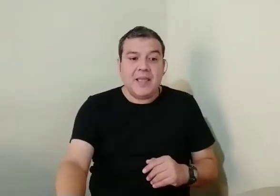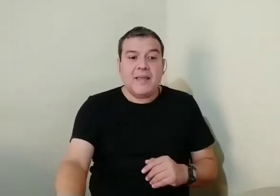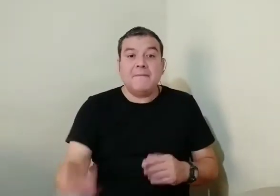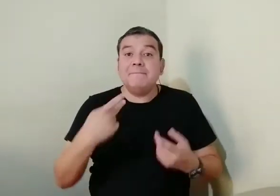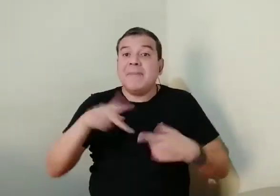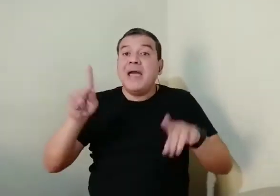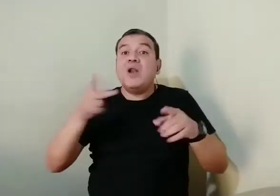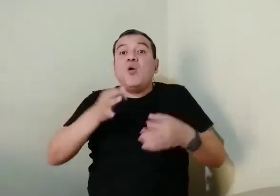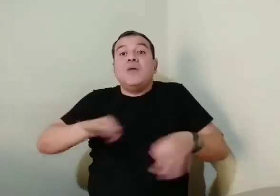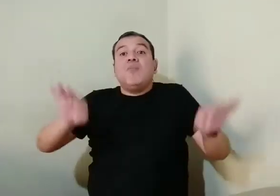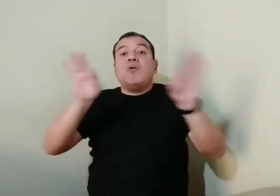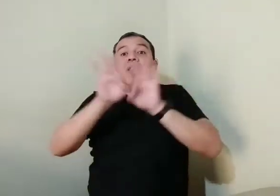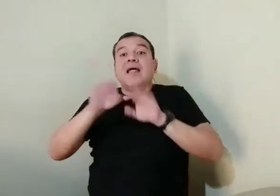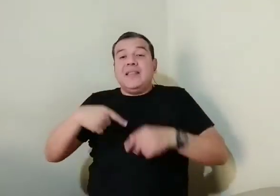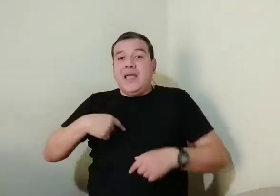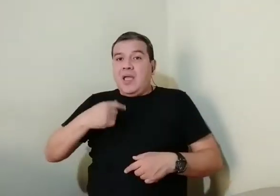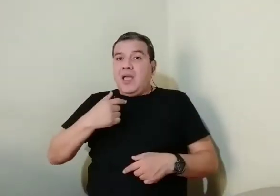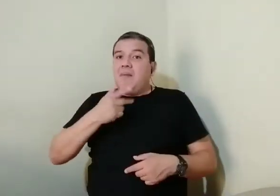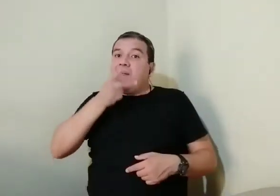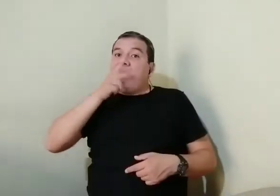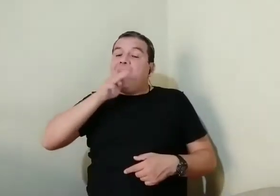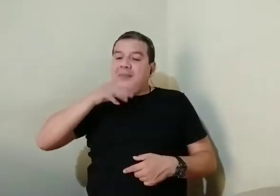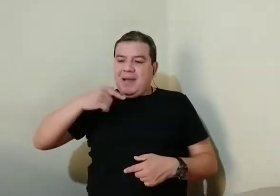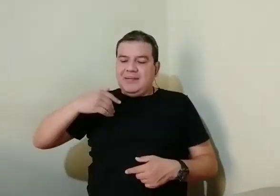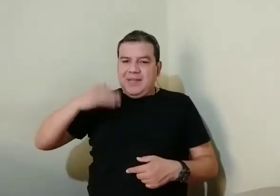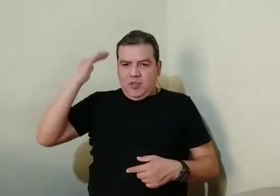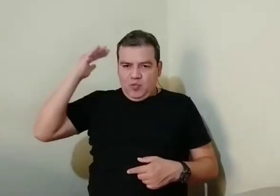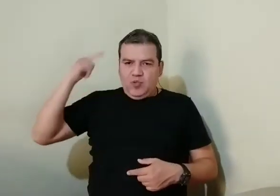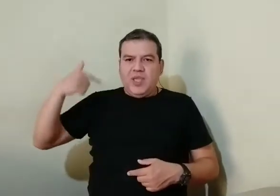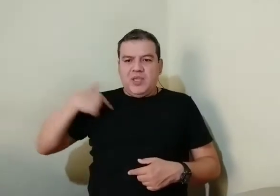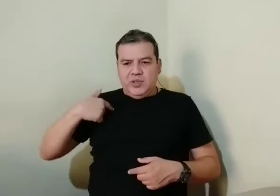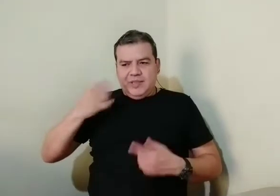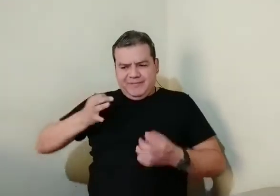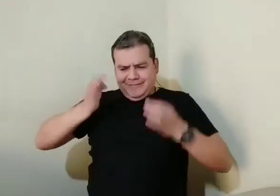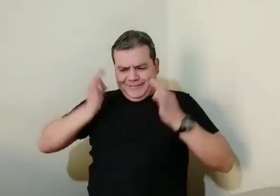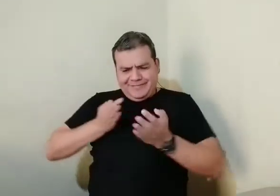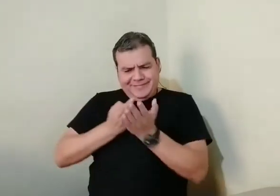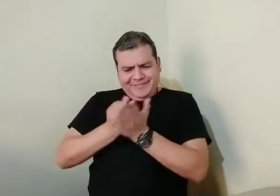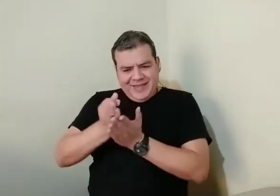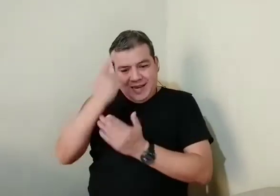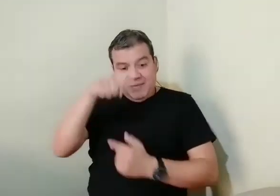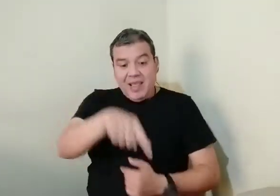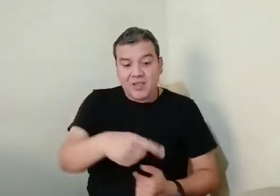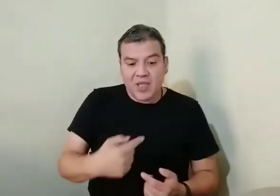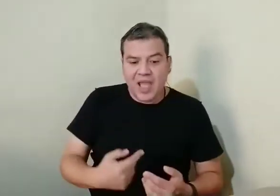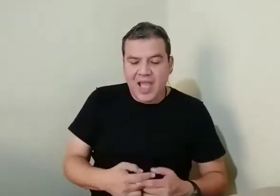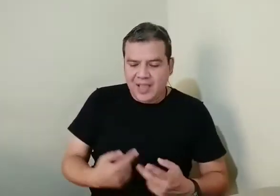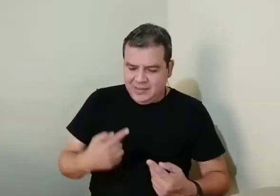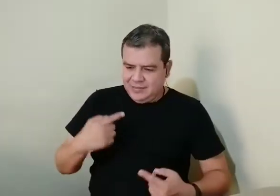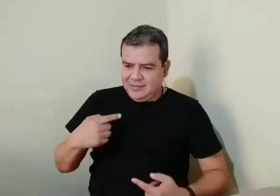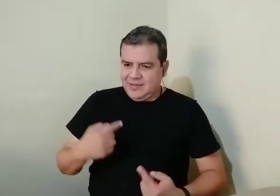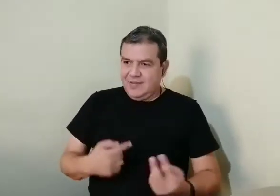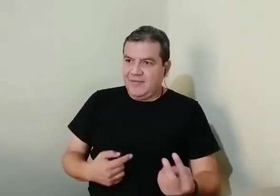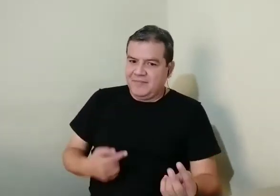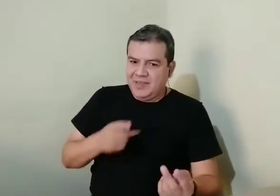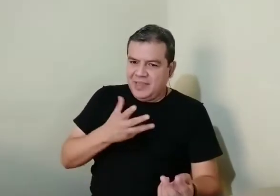Las Escrituras no nos dan o nos dan muy pocos detalles sobre la infancia de